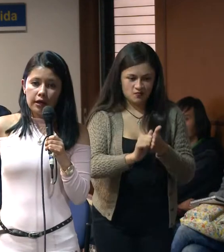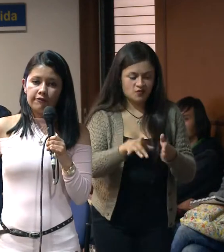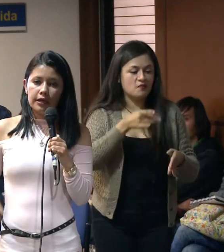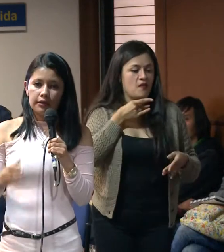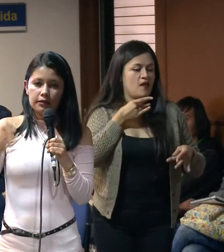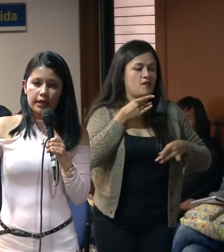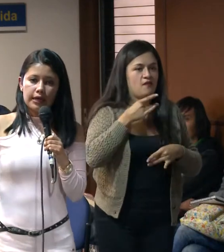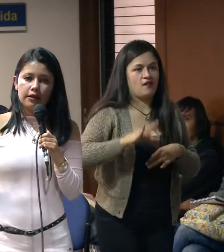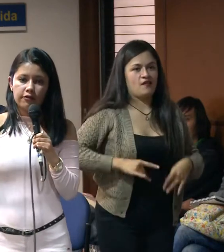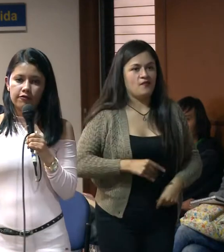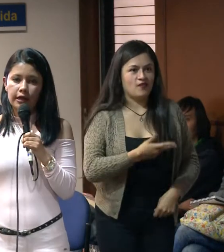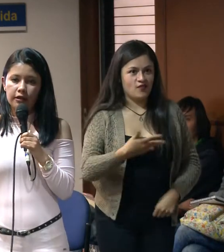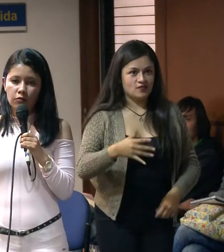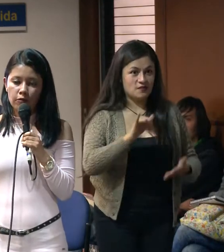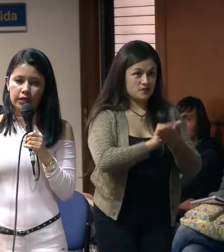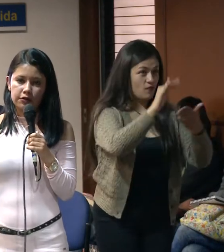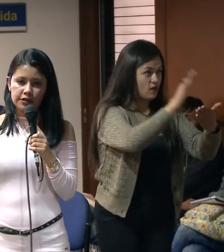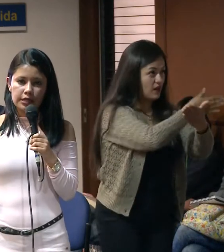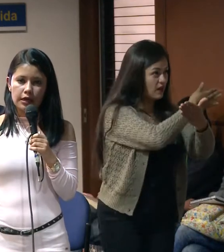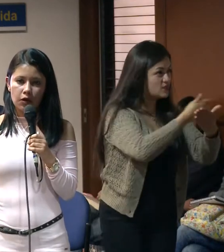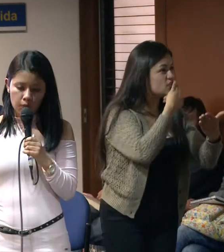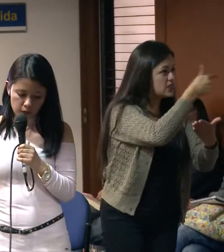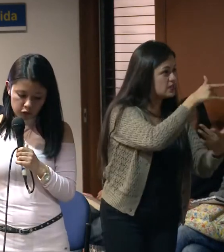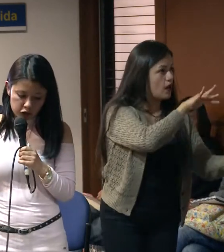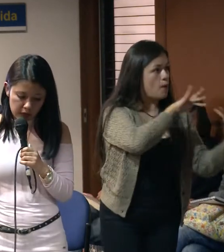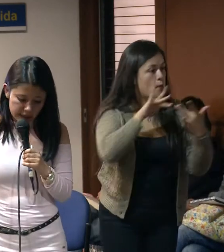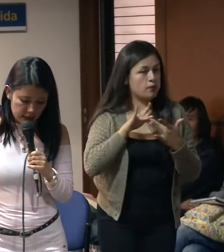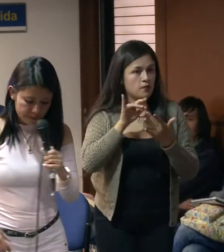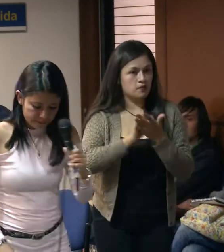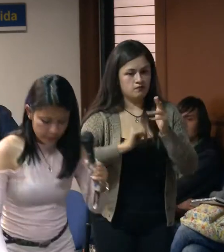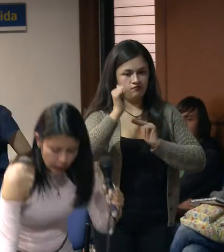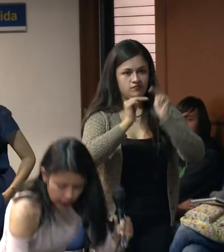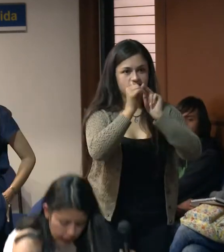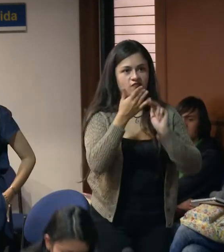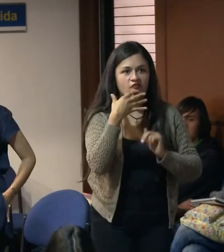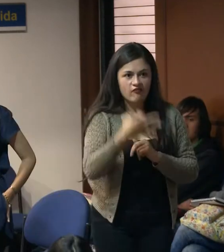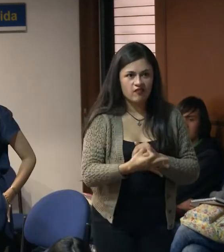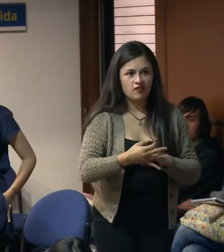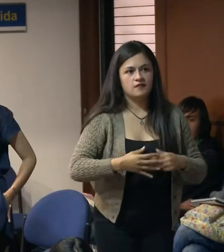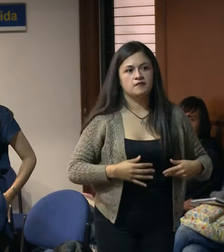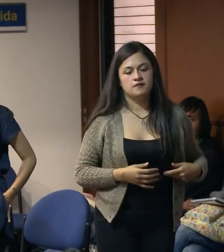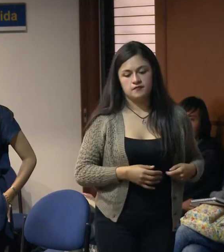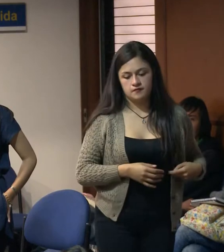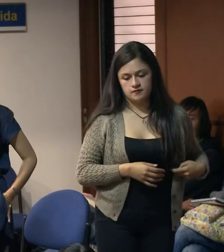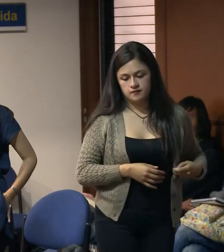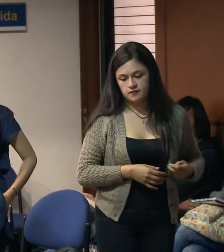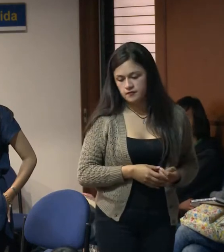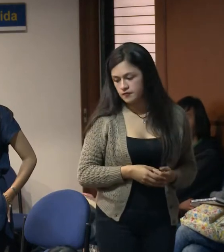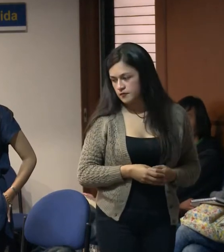todo con el fin de que en los diferentes momentos se hiciera mucho más real.